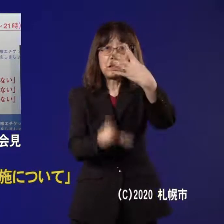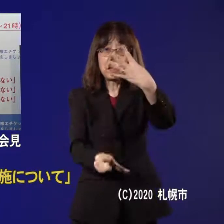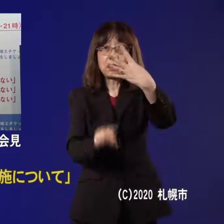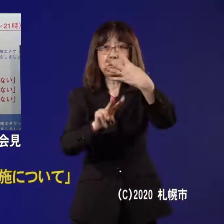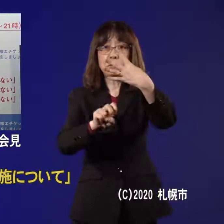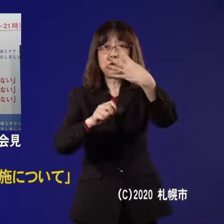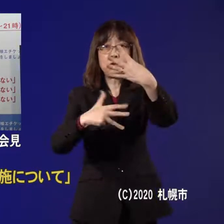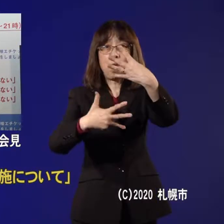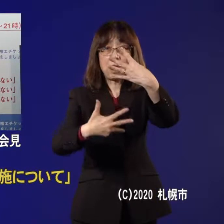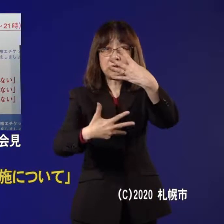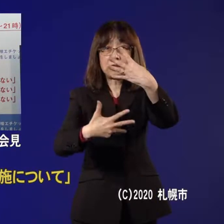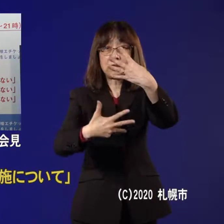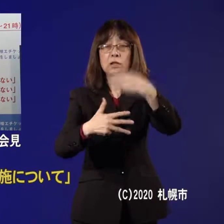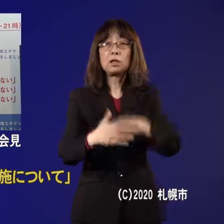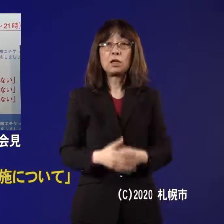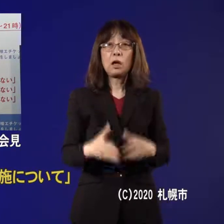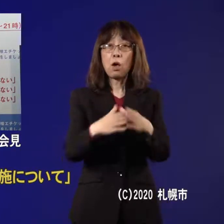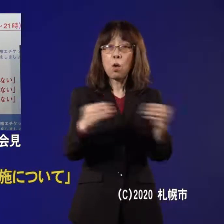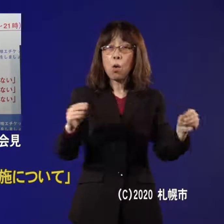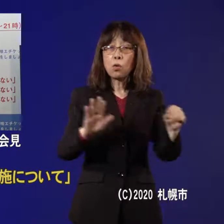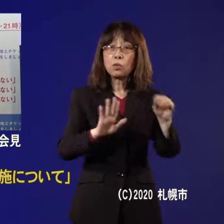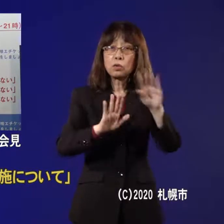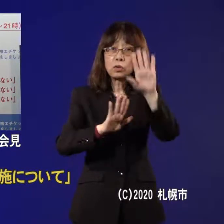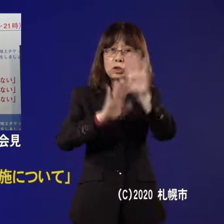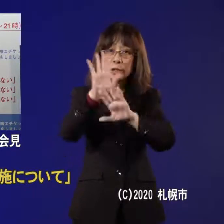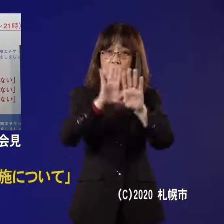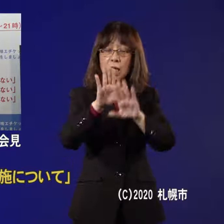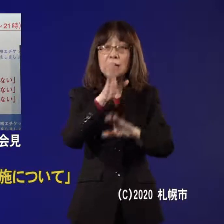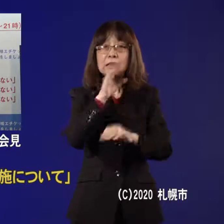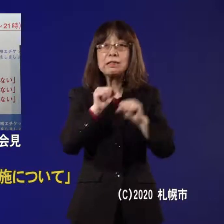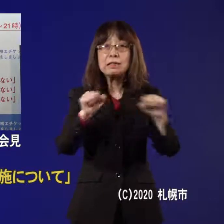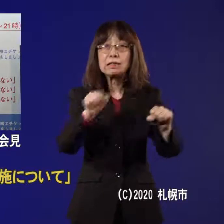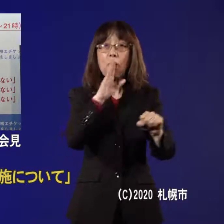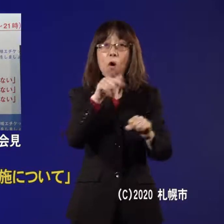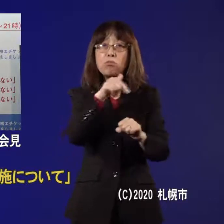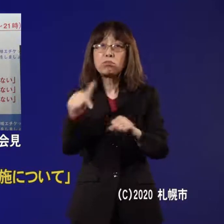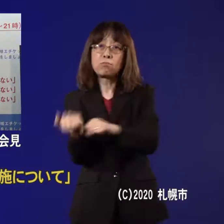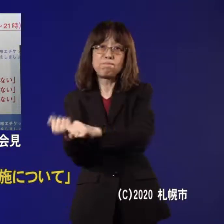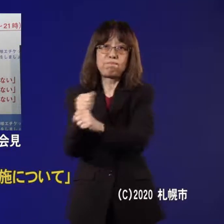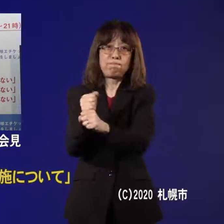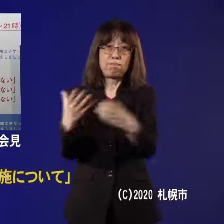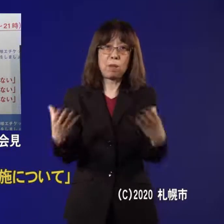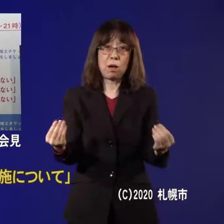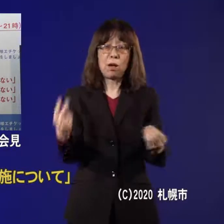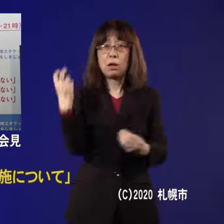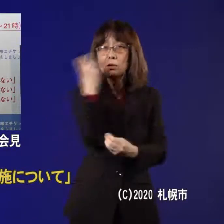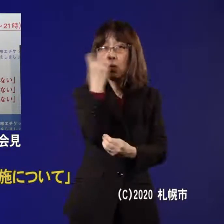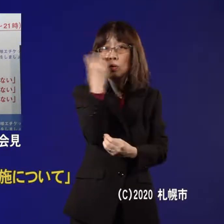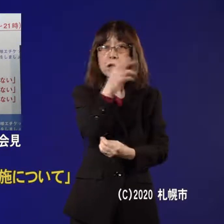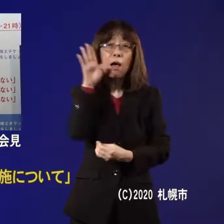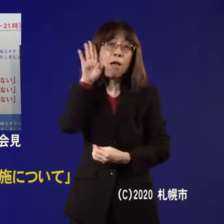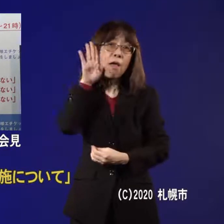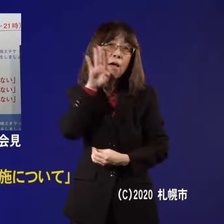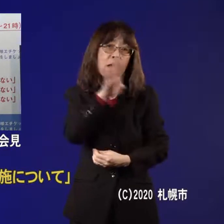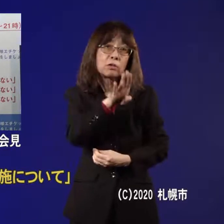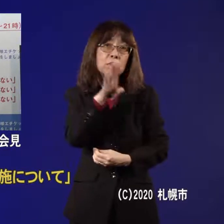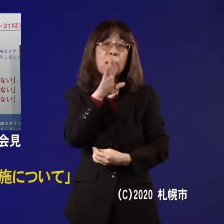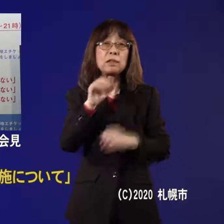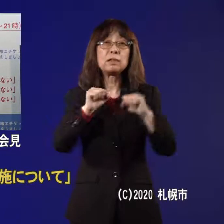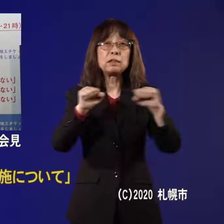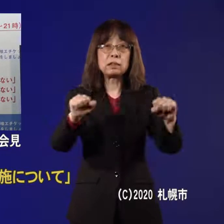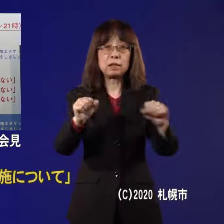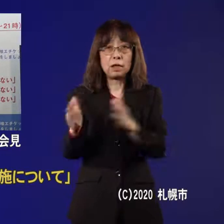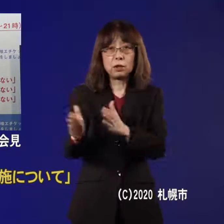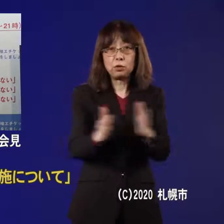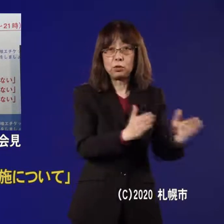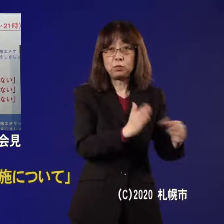に国勢調査実施本部を設置をいたしまして、調査の円滑な実施に向けて準備を